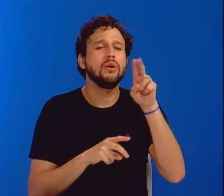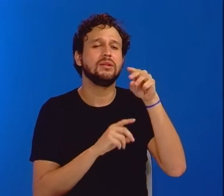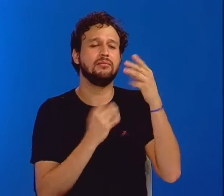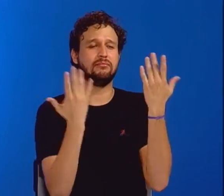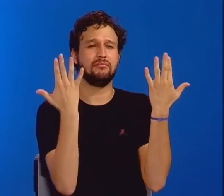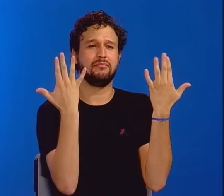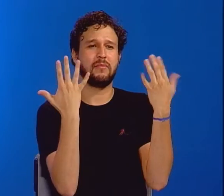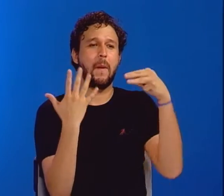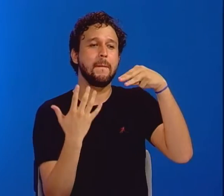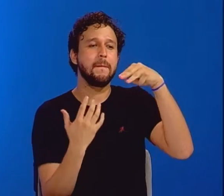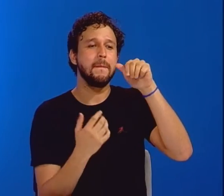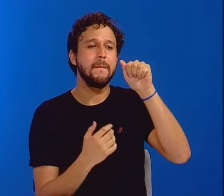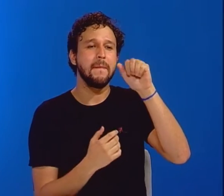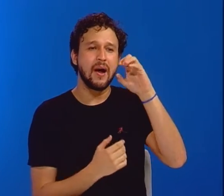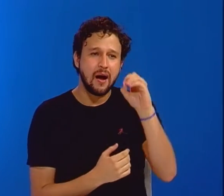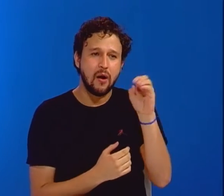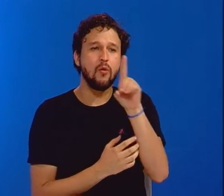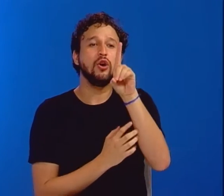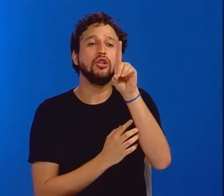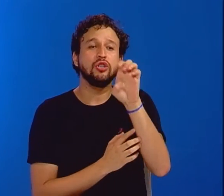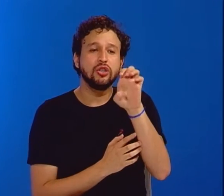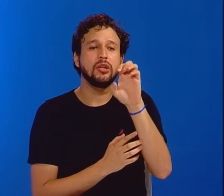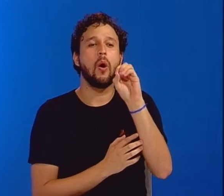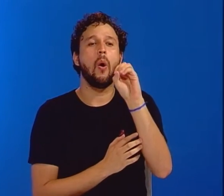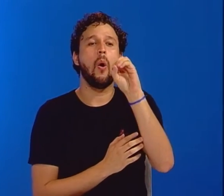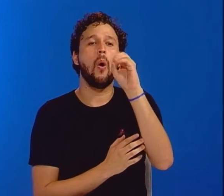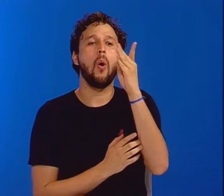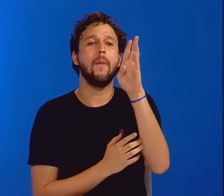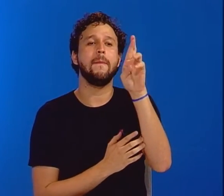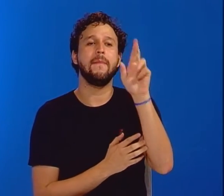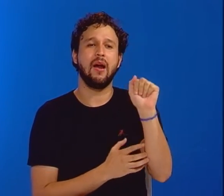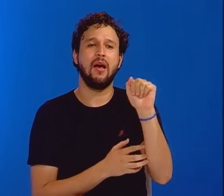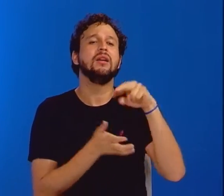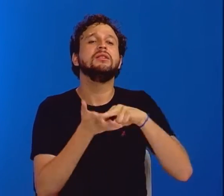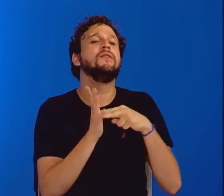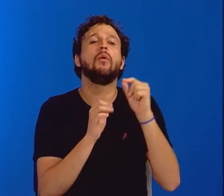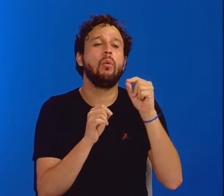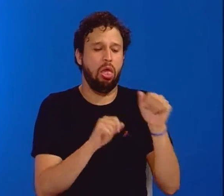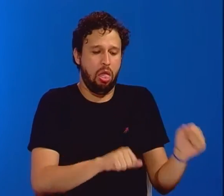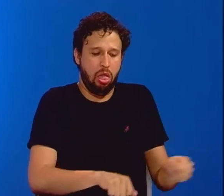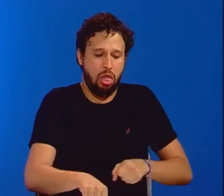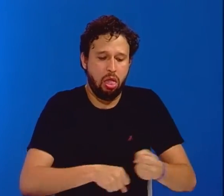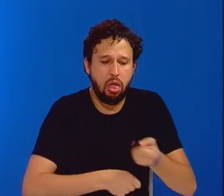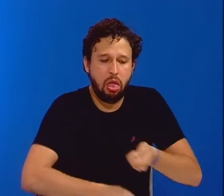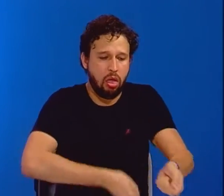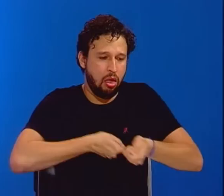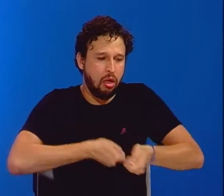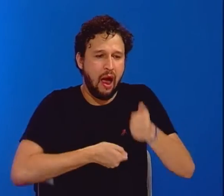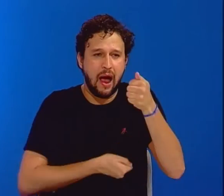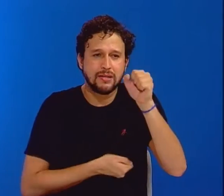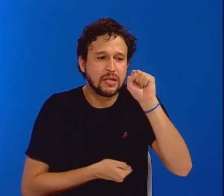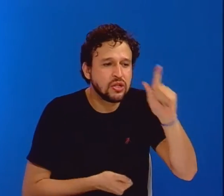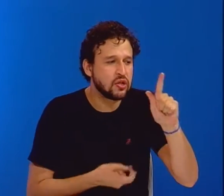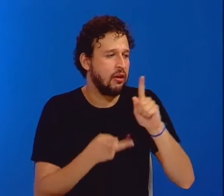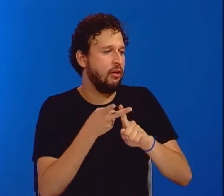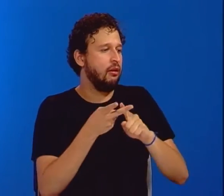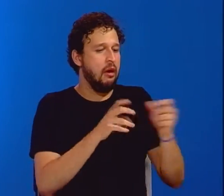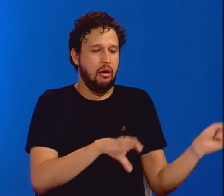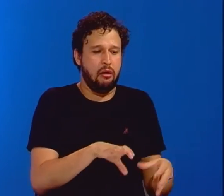sempre o surdo fica em segundo plano no mercado de trabalho, né? Tipo, a mão de obra é sempre